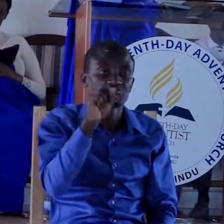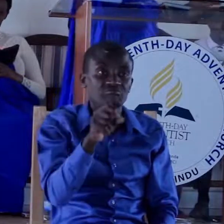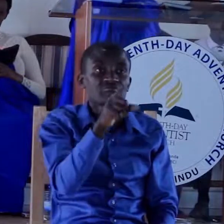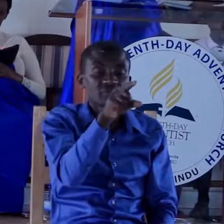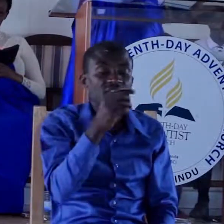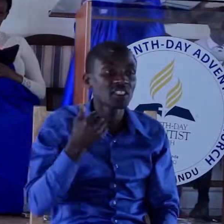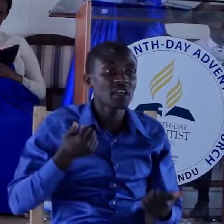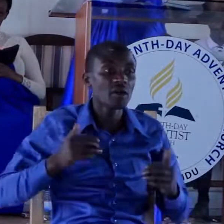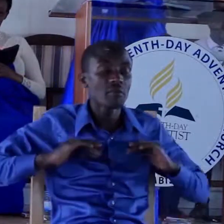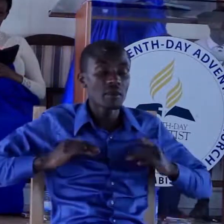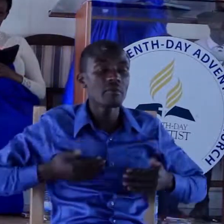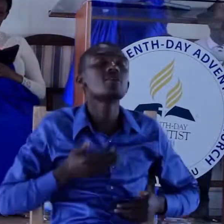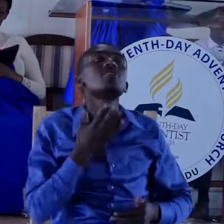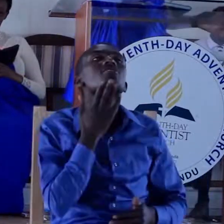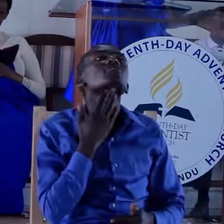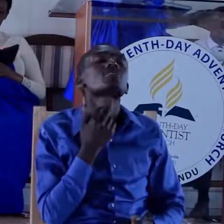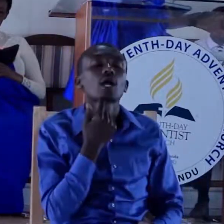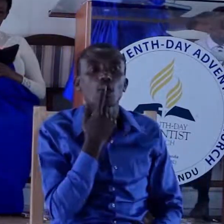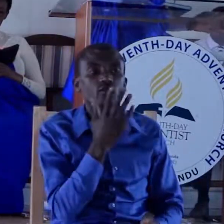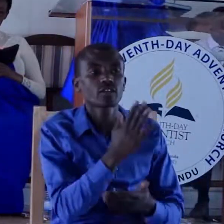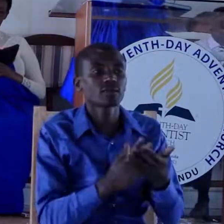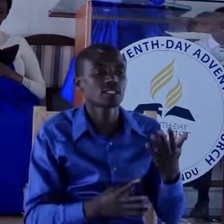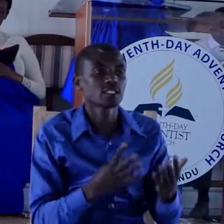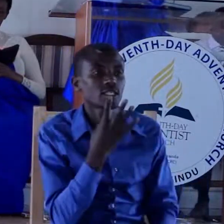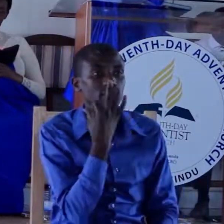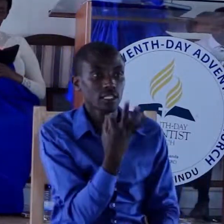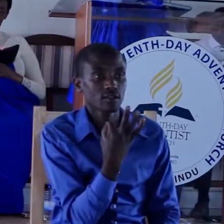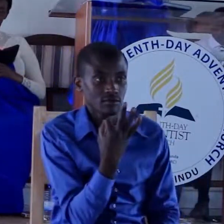nanjye nari nzi ko ari bitatu mama yabonye bitanu